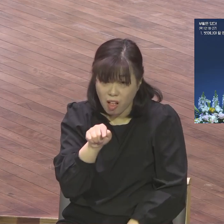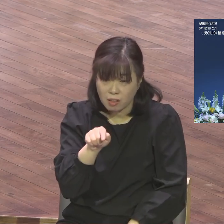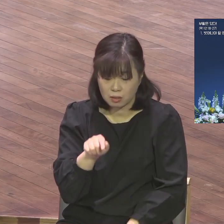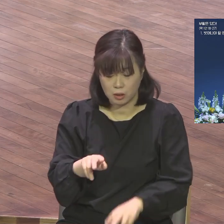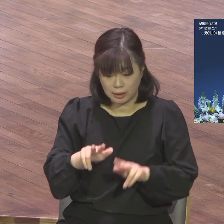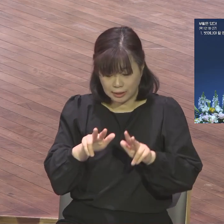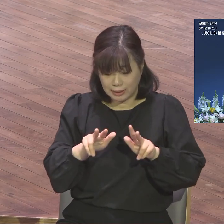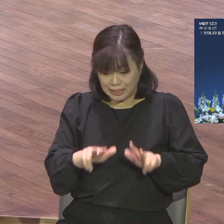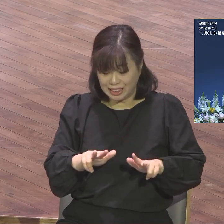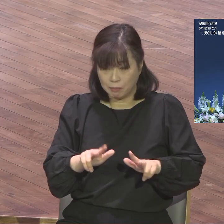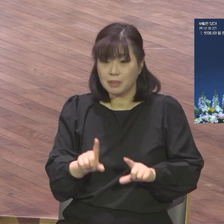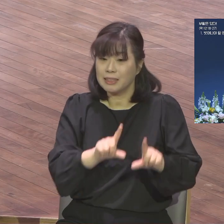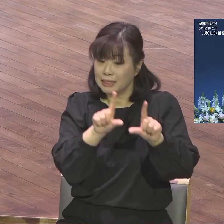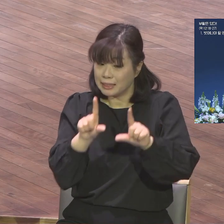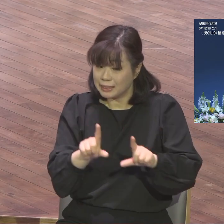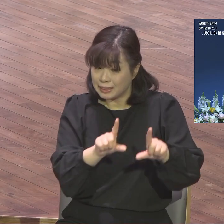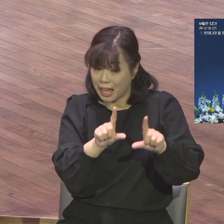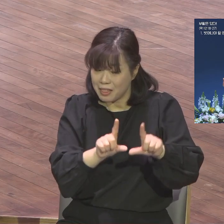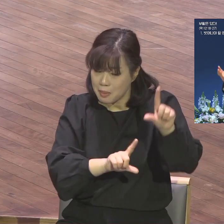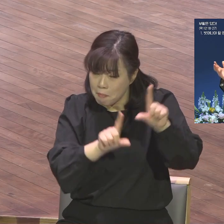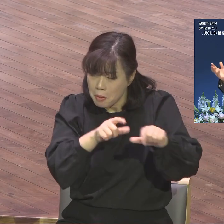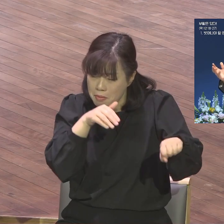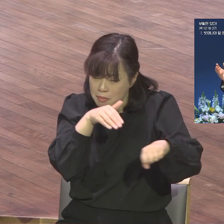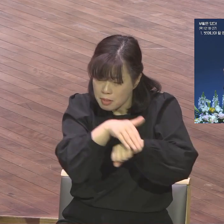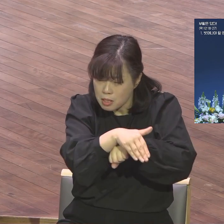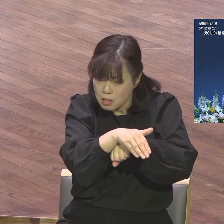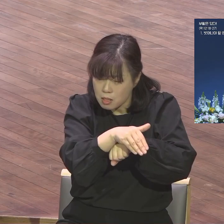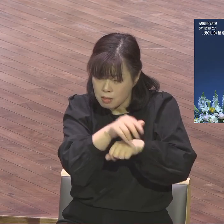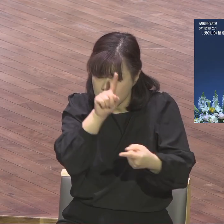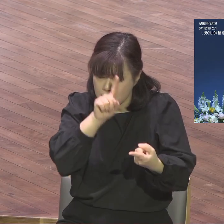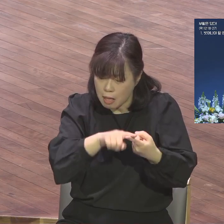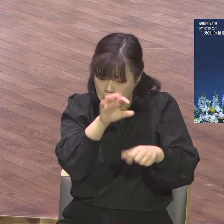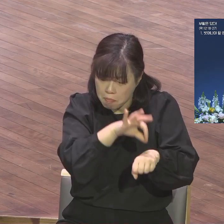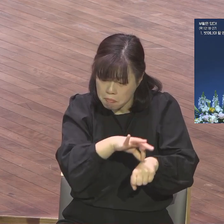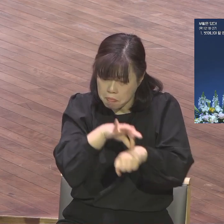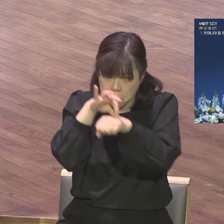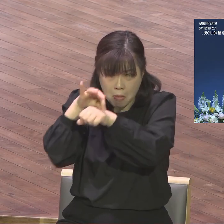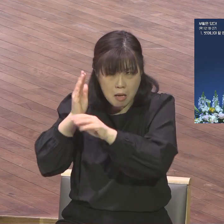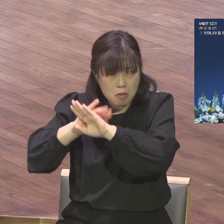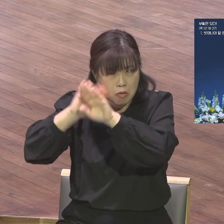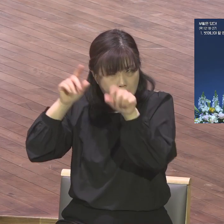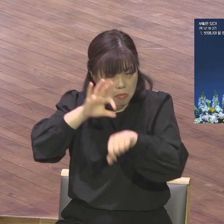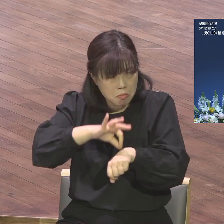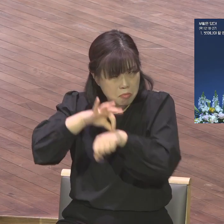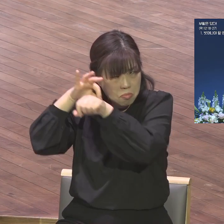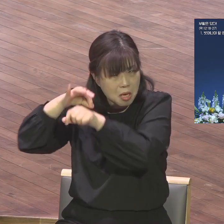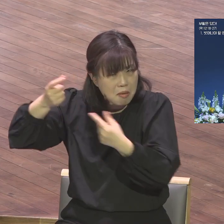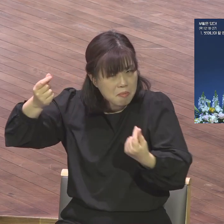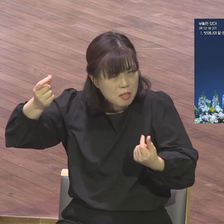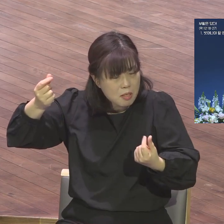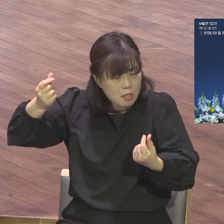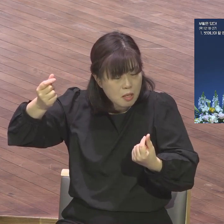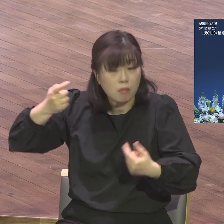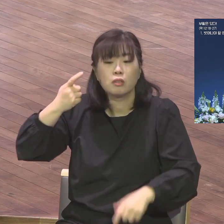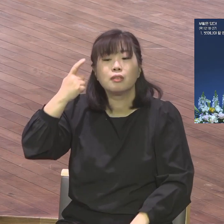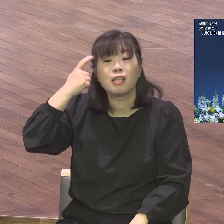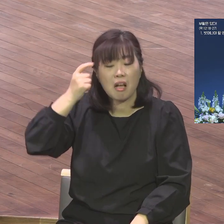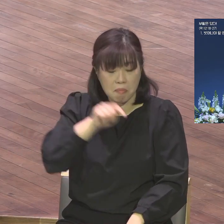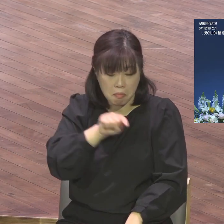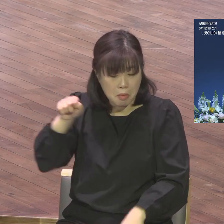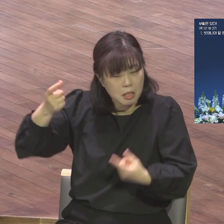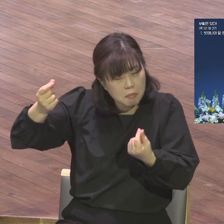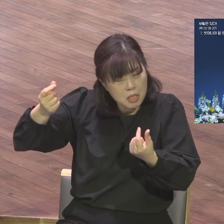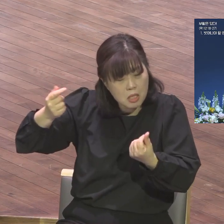부활 이후에도 그렇게 이어진다고 생각했어요. 뭐 부활해도 이는 지금 살고 있는